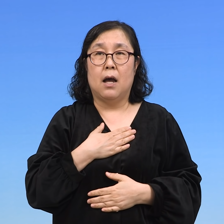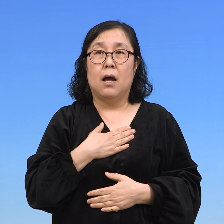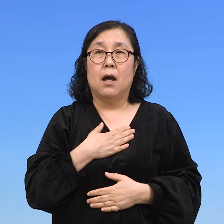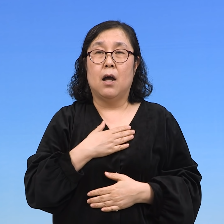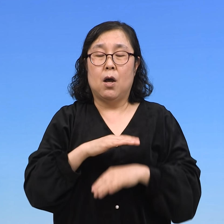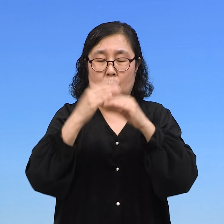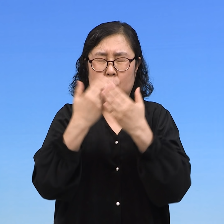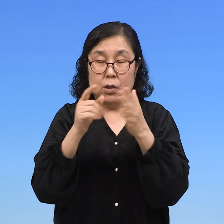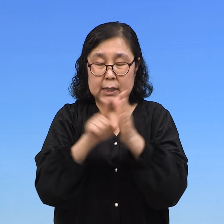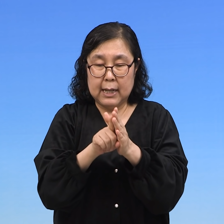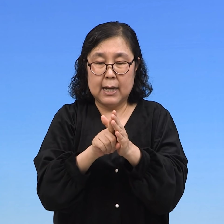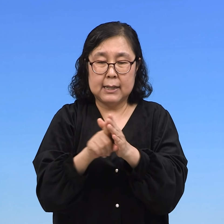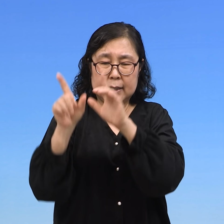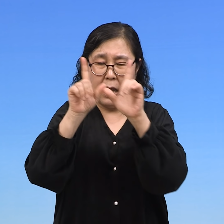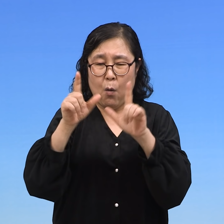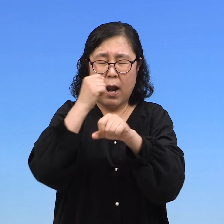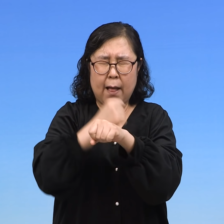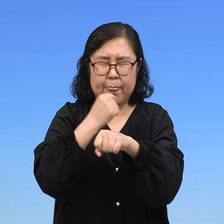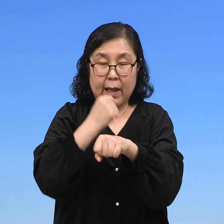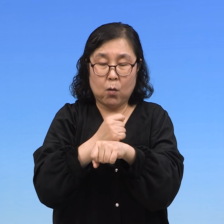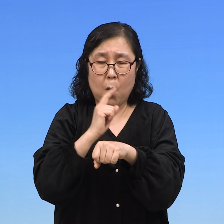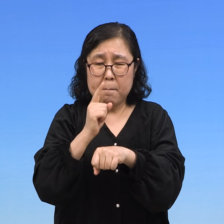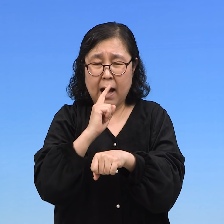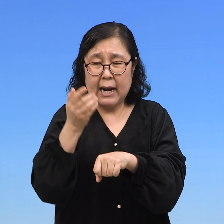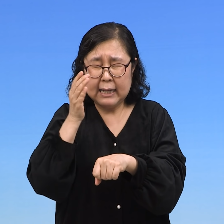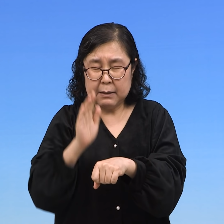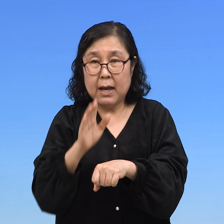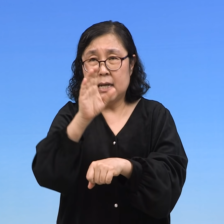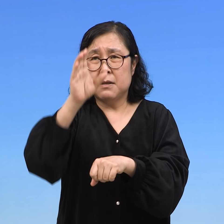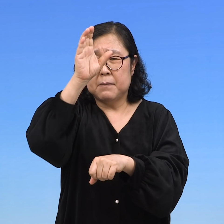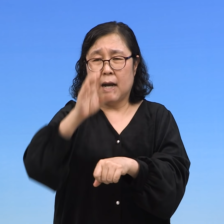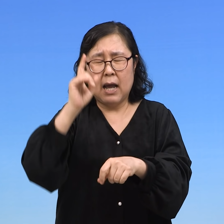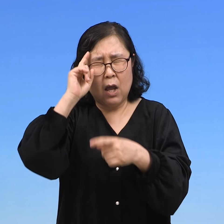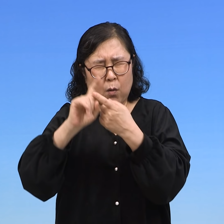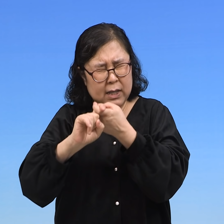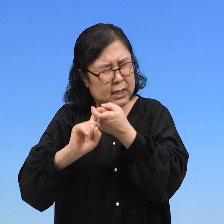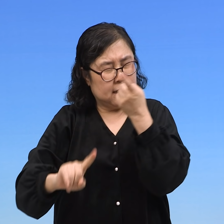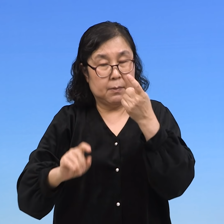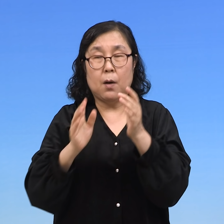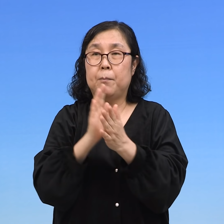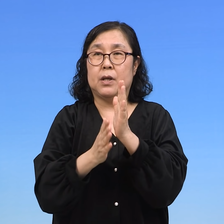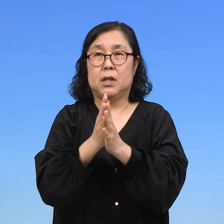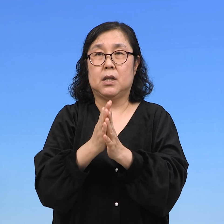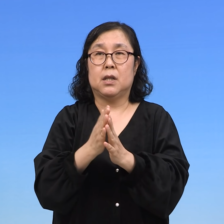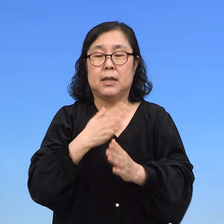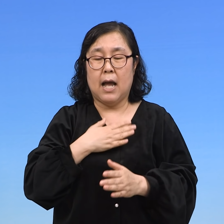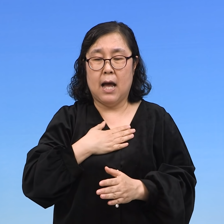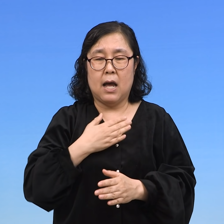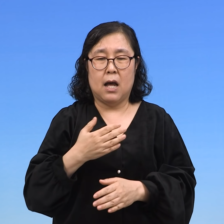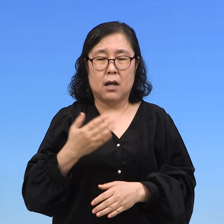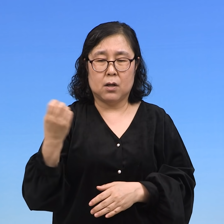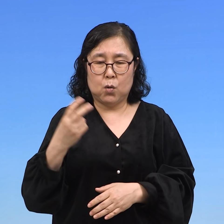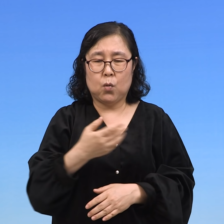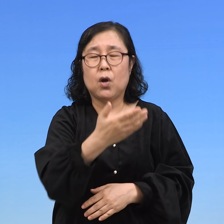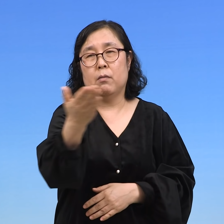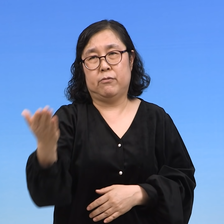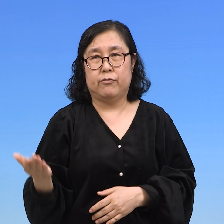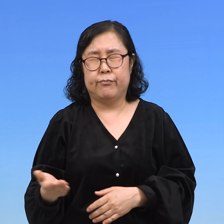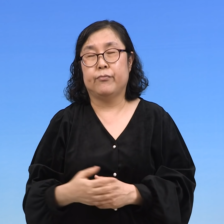모든 신앙생활을 다 한다고 떠들고 다니지만 십자가에 관심을 두지 않는 저 그리고 여러분